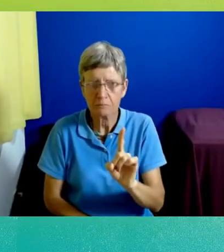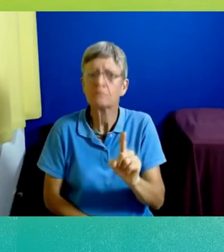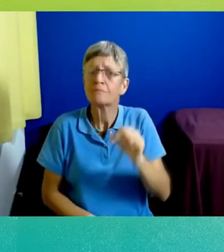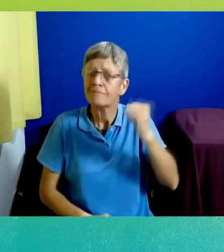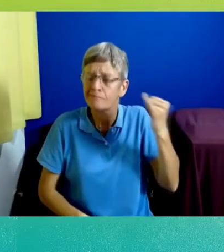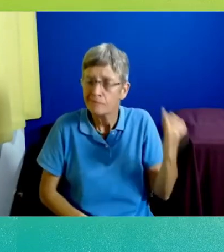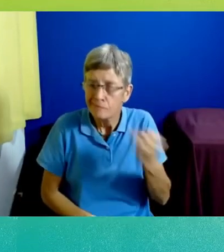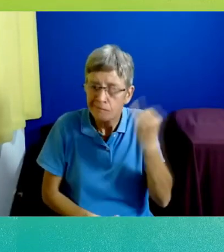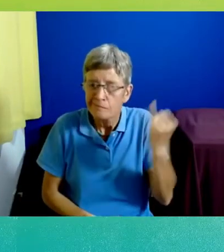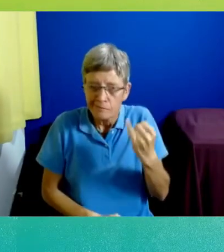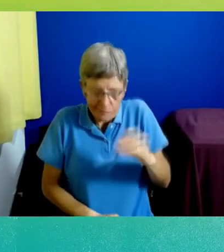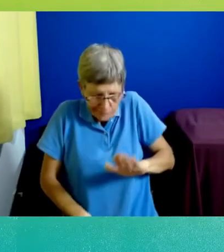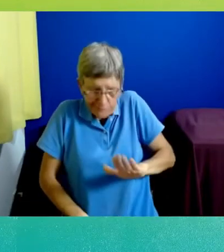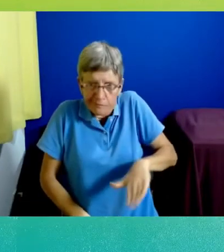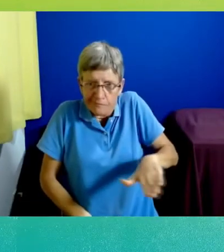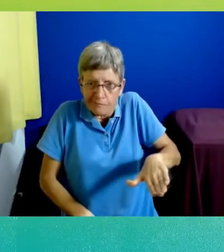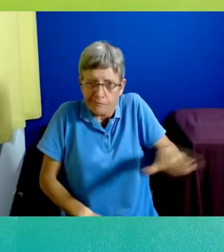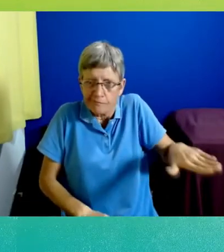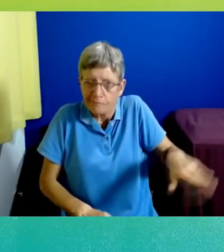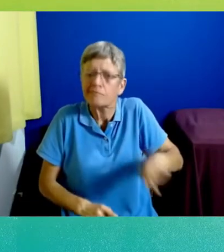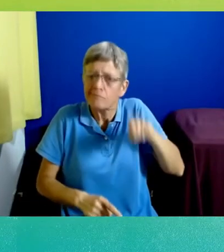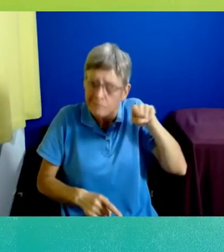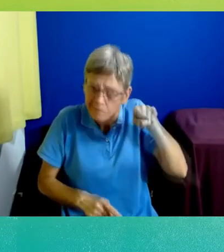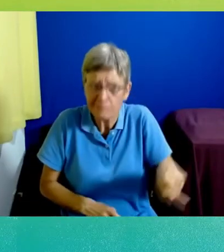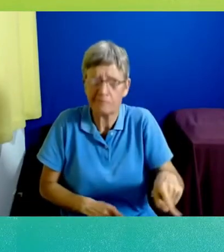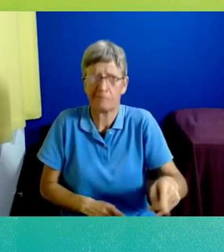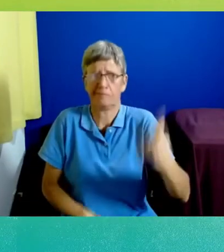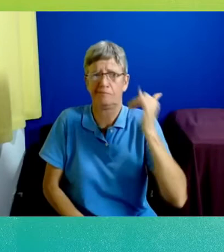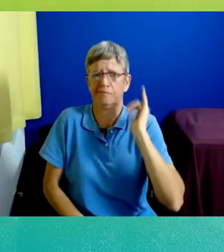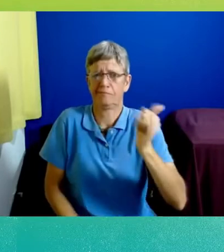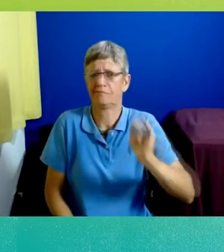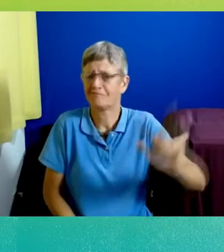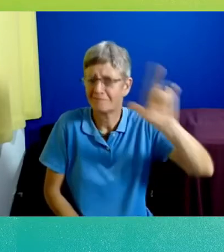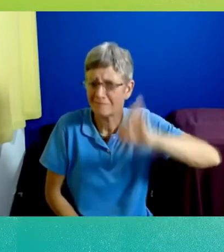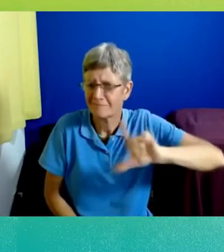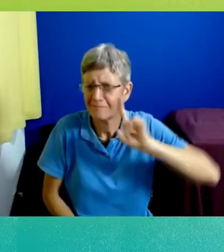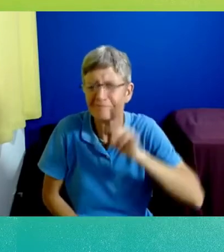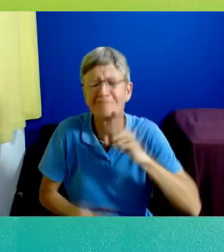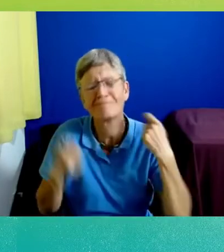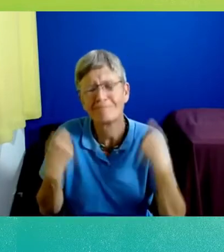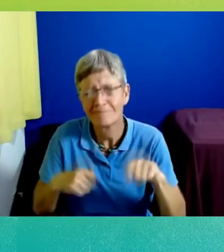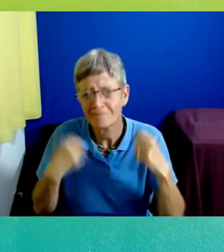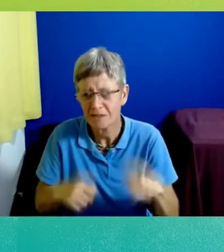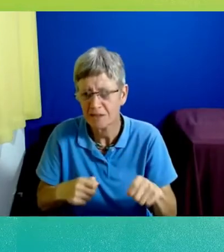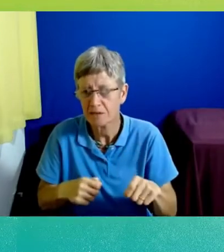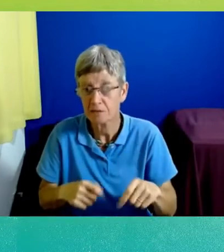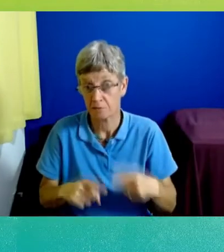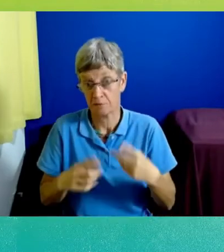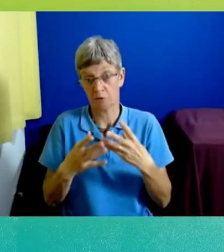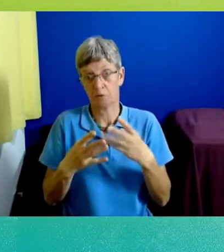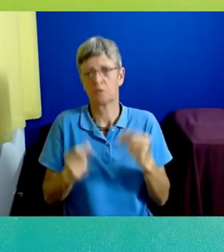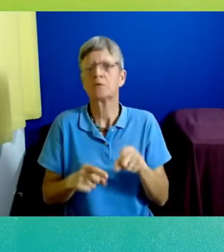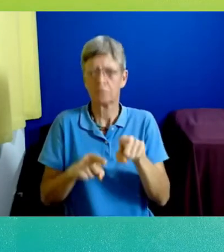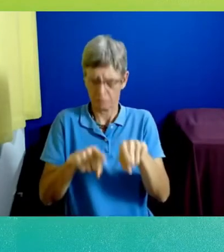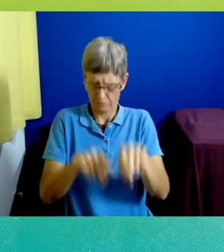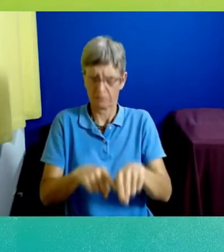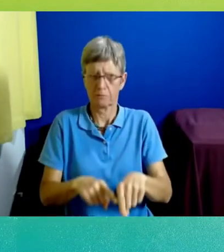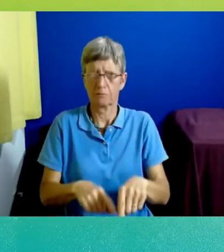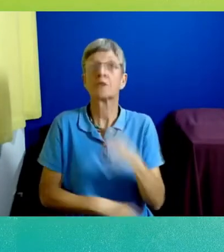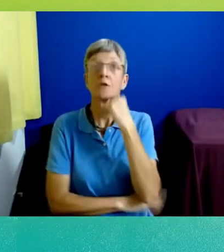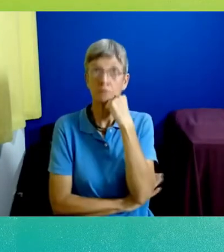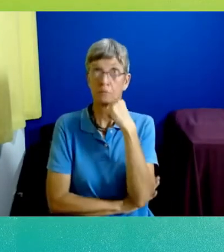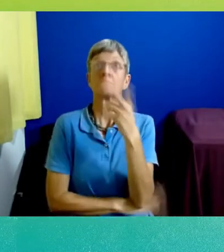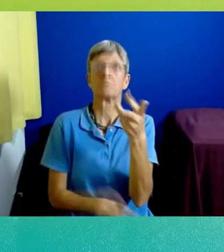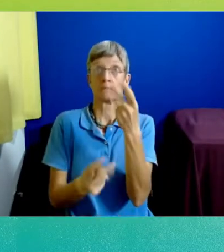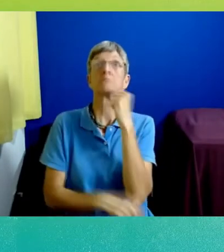também, ou simulação ali mesmo do momento ali das crianças na escola, ouvindo ali a contação. A literatura surda, ela